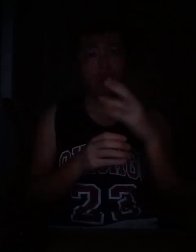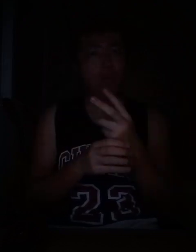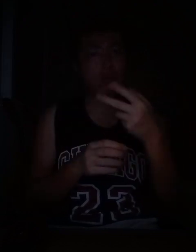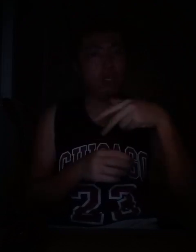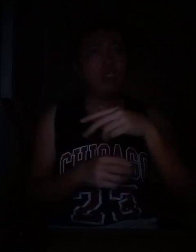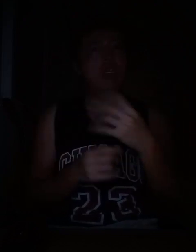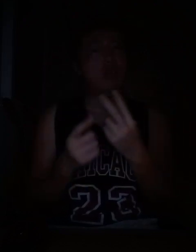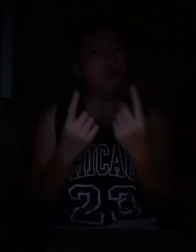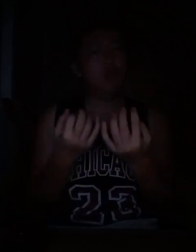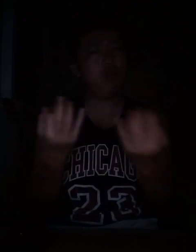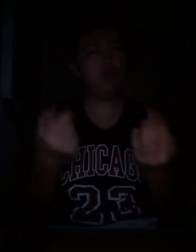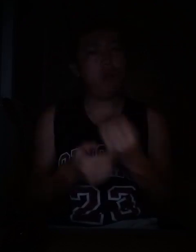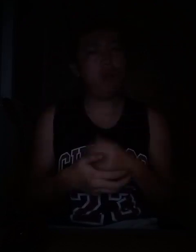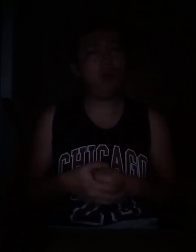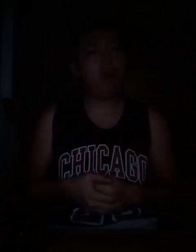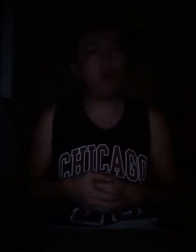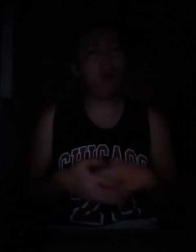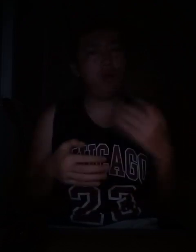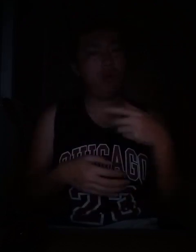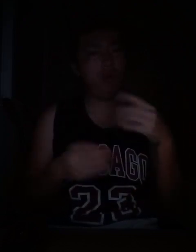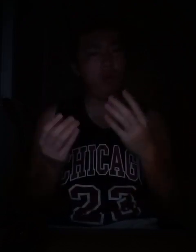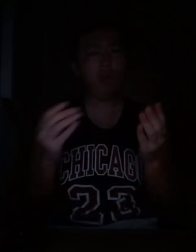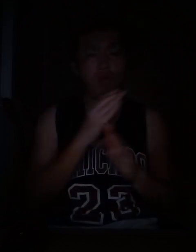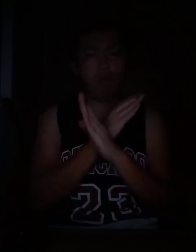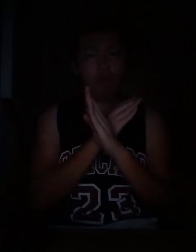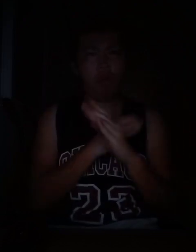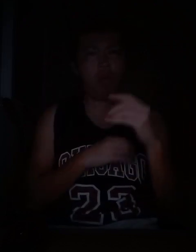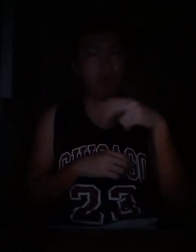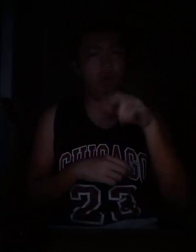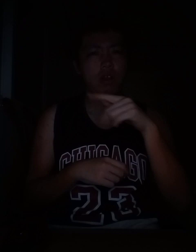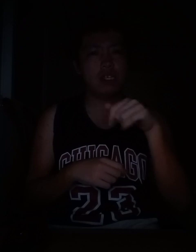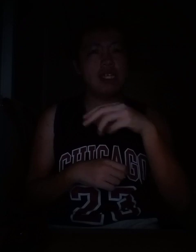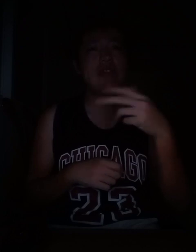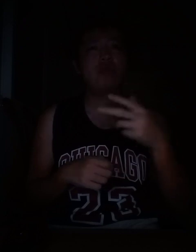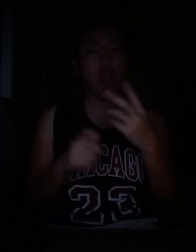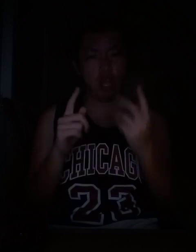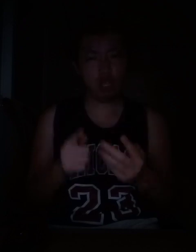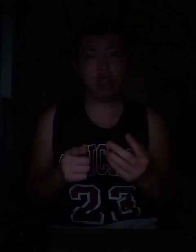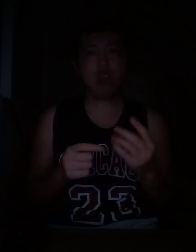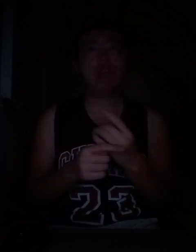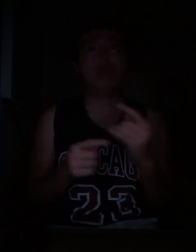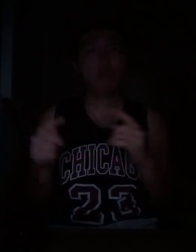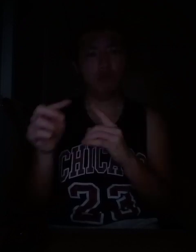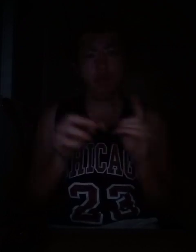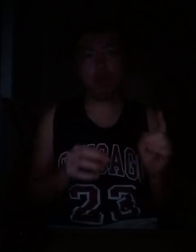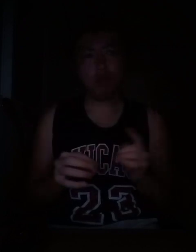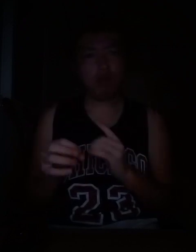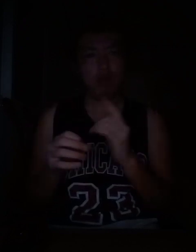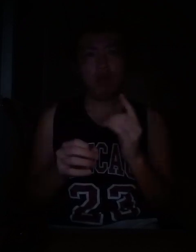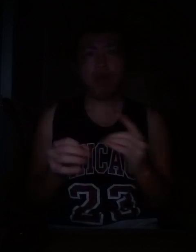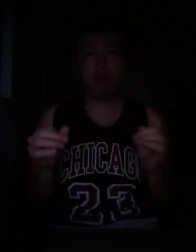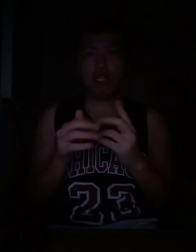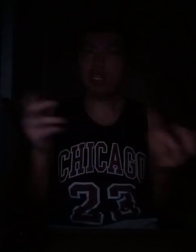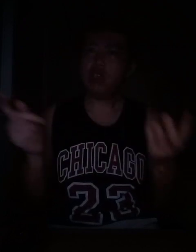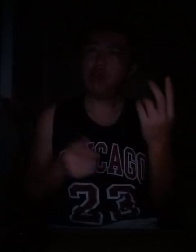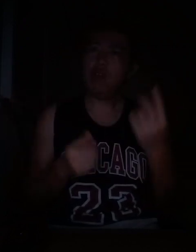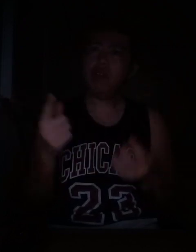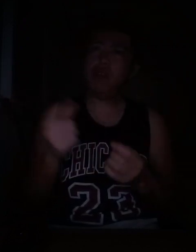원대. 추가 배송비를 없애거나 정부가 지원하자는 법 개정 논의가 지지부진한 가운데 이번